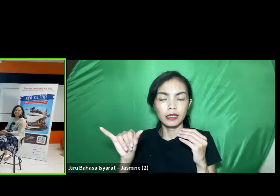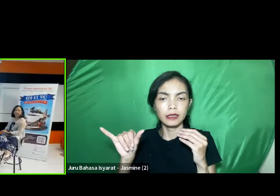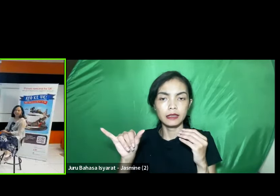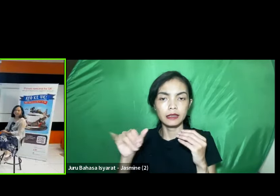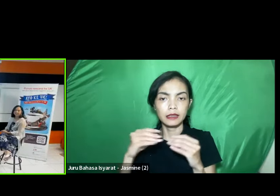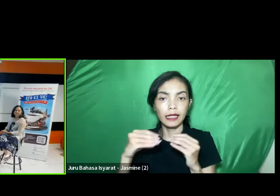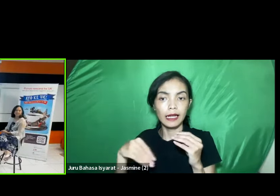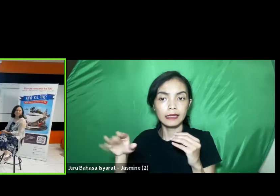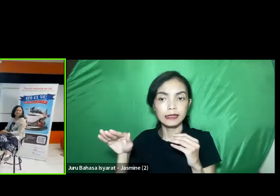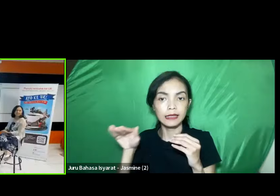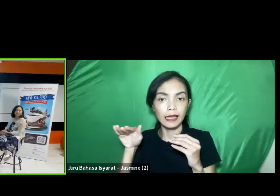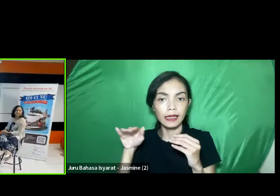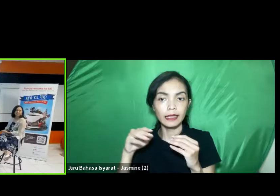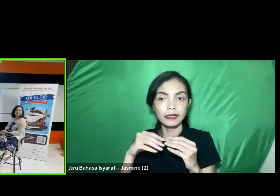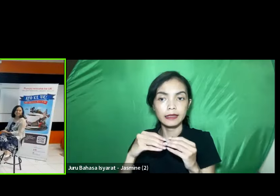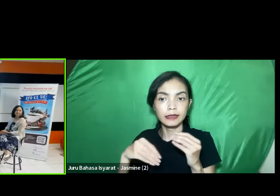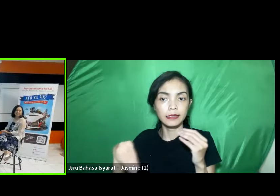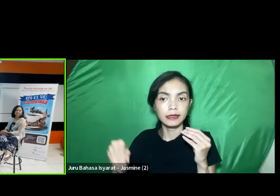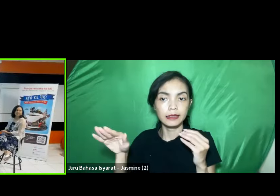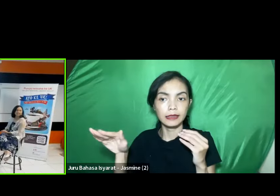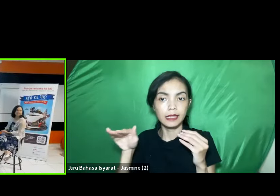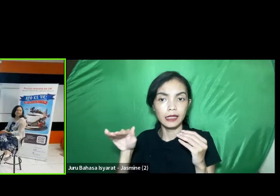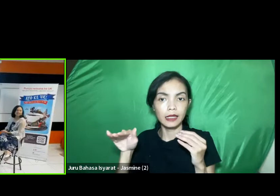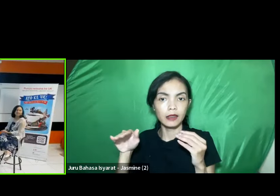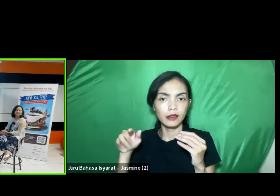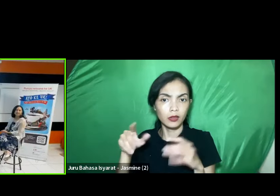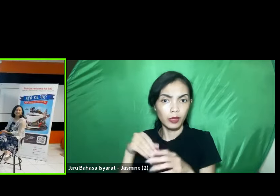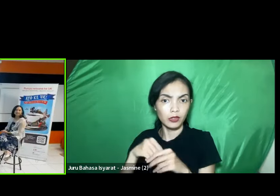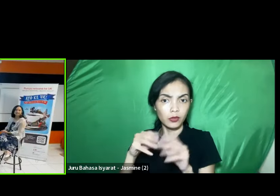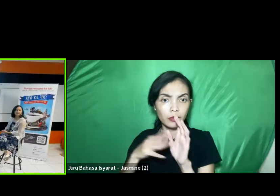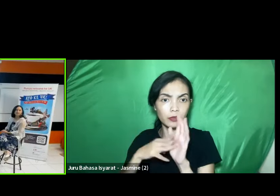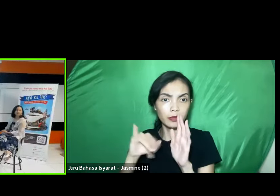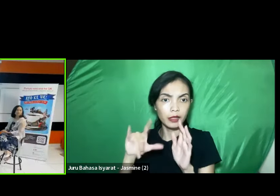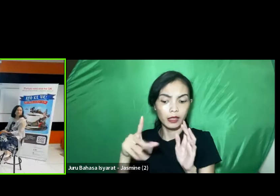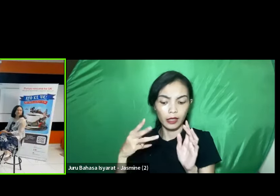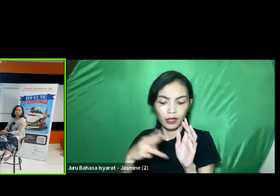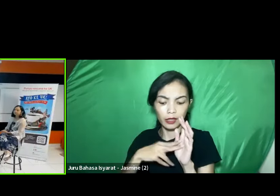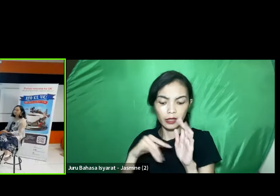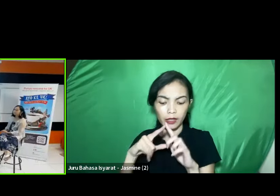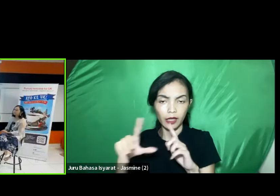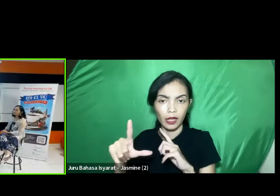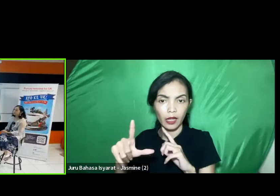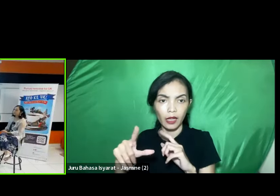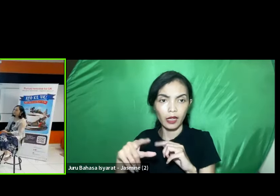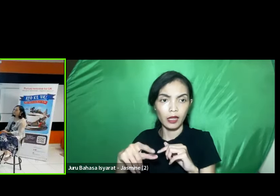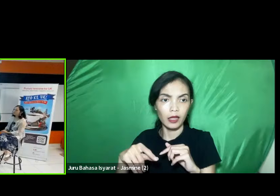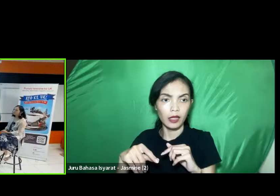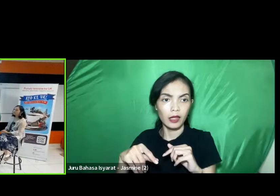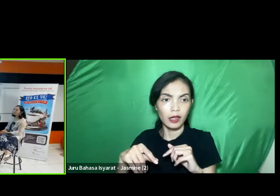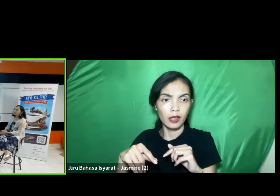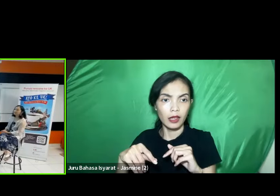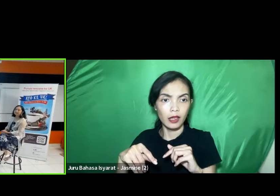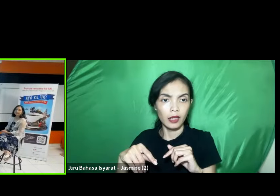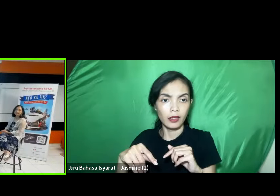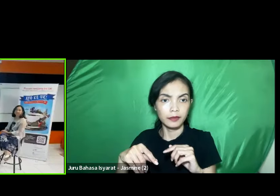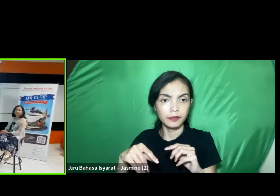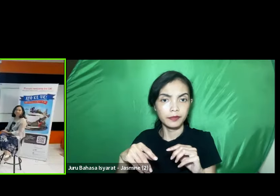Z gen Z eh z milenial kan gen Z ke bawah